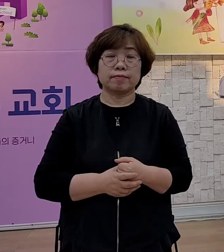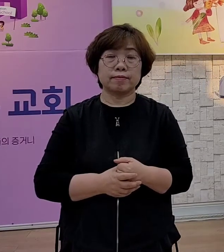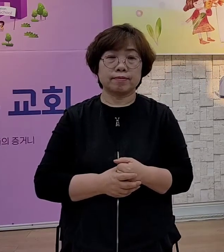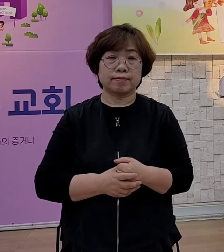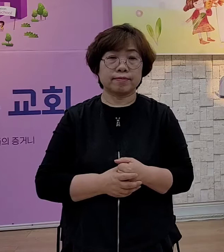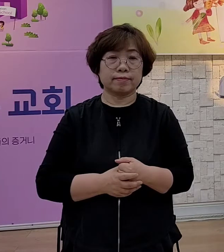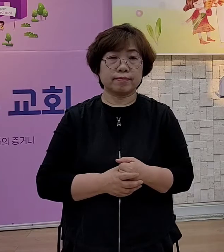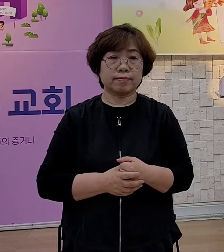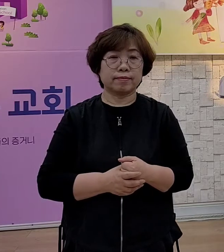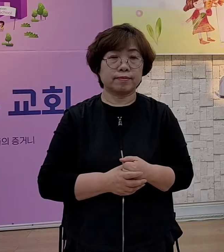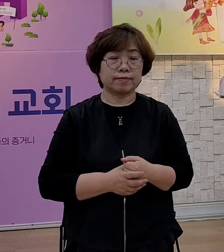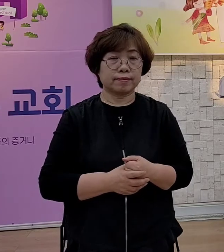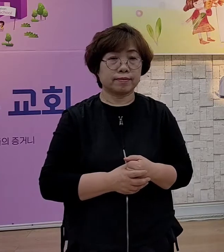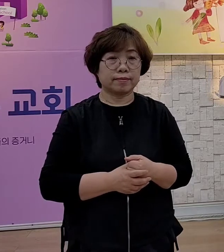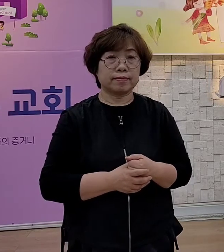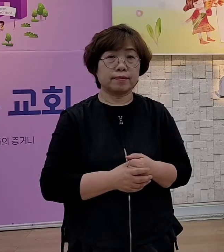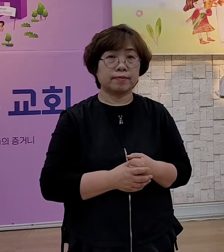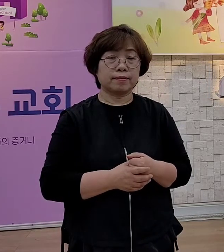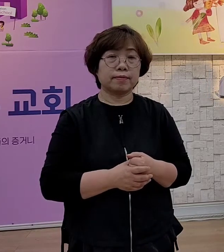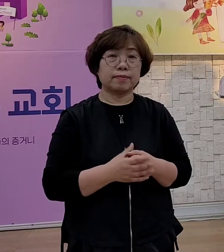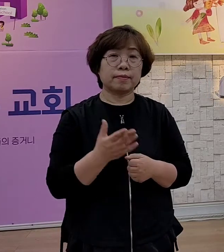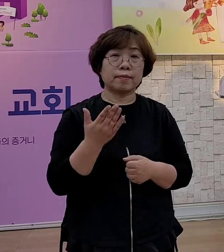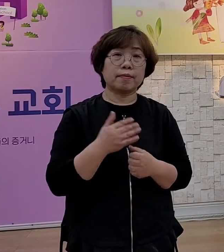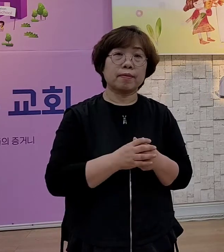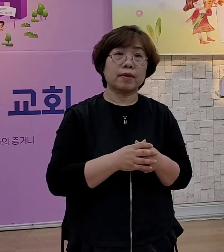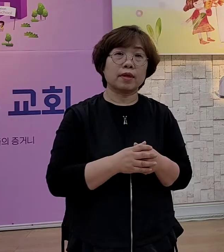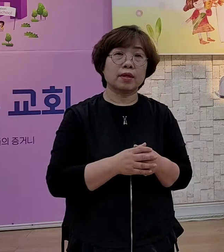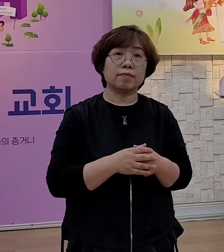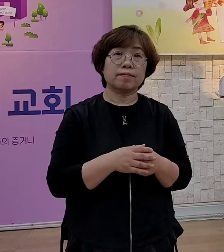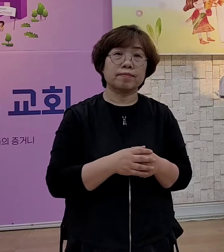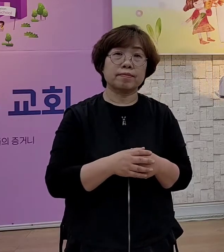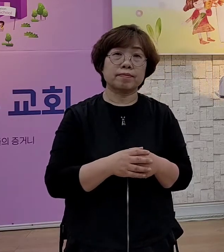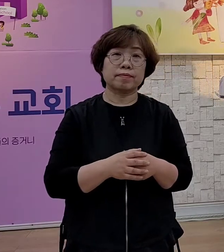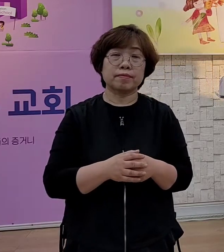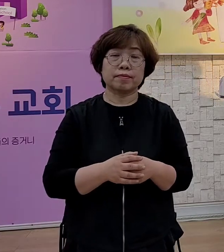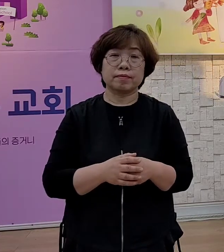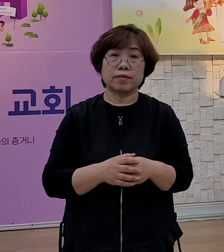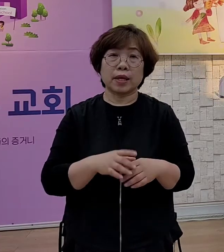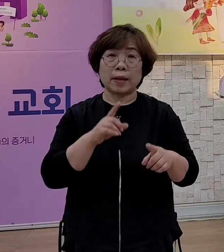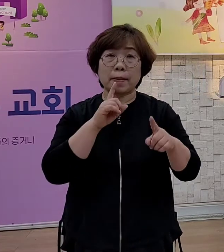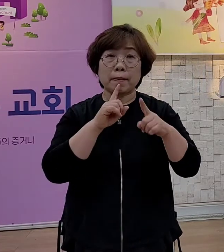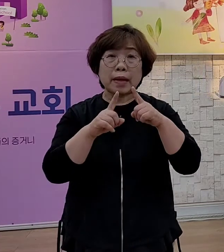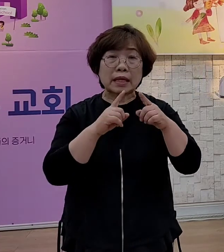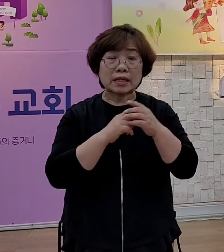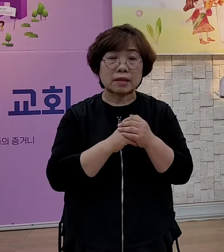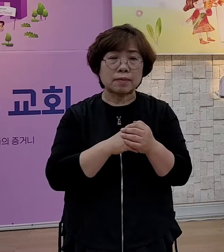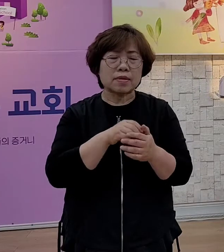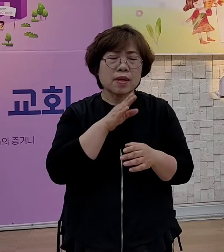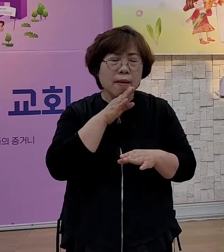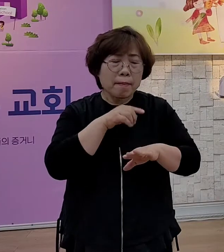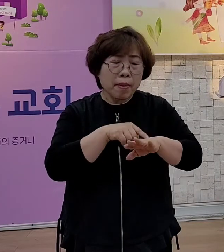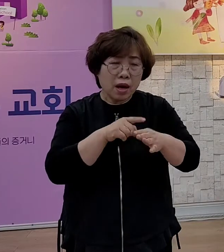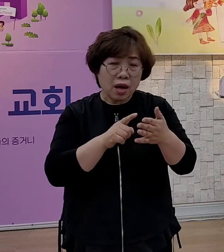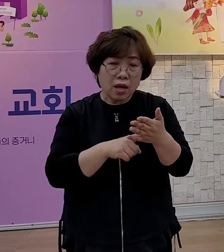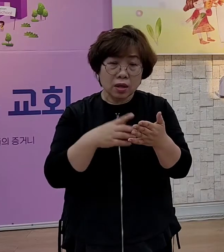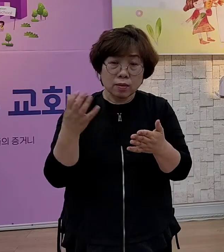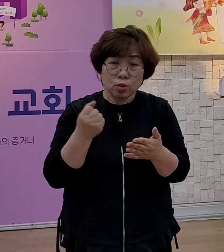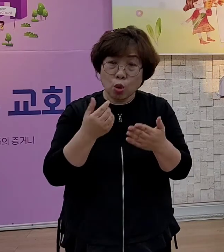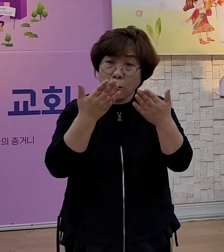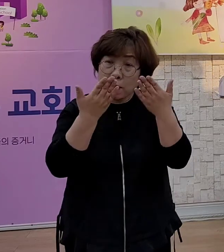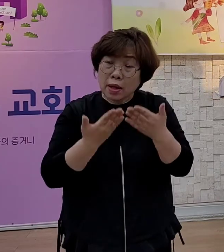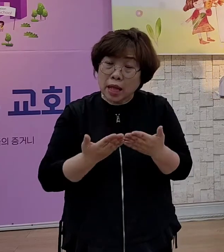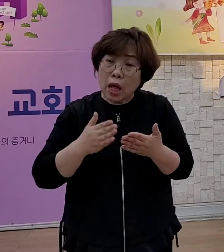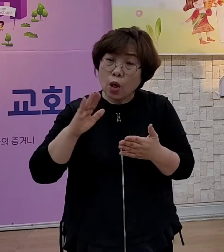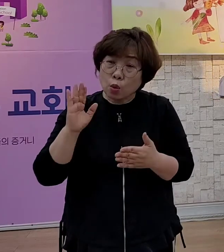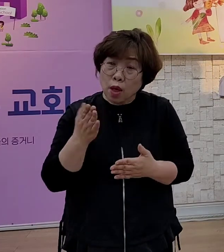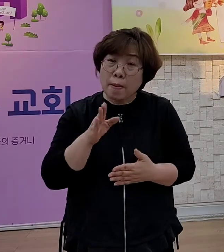PPT 앞에 한번 보여주세요. 오늘 세 가지 원리라고 그랬죠. 자, 이 말씀을 진심으로 온유함으로 받는데 이 세